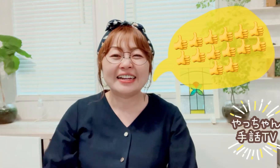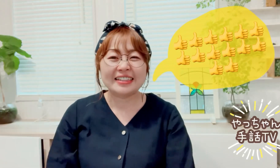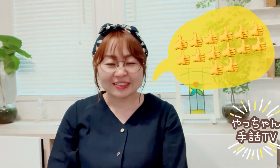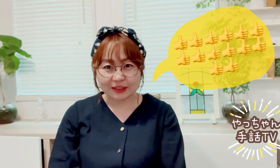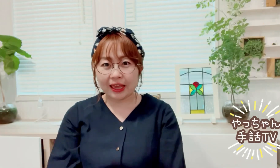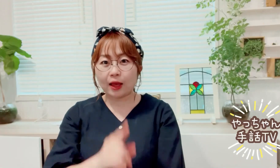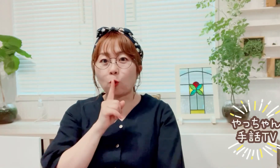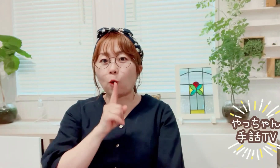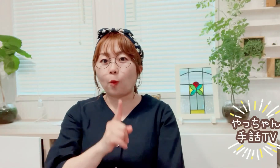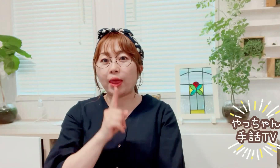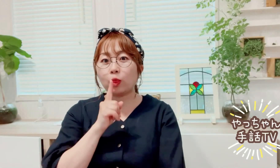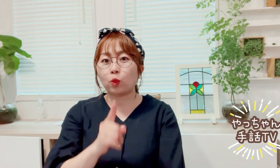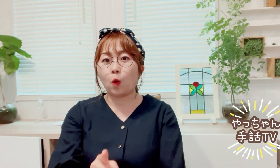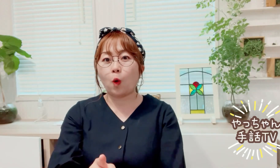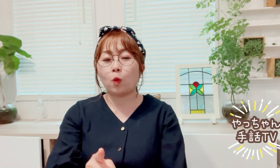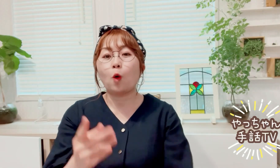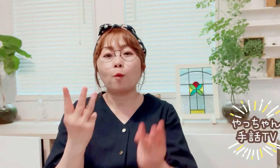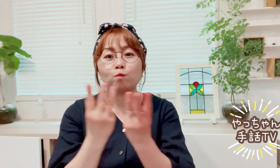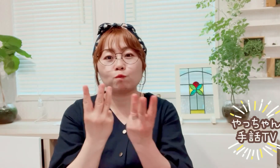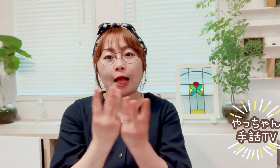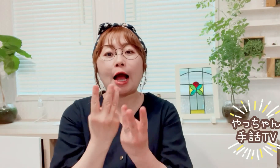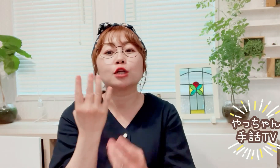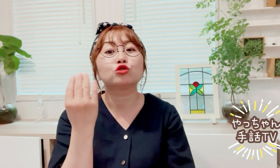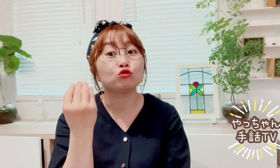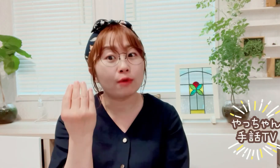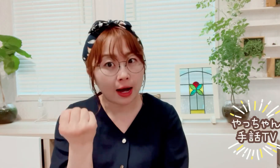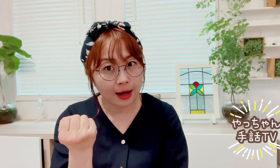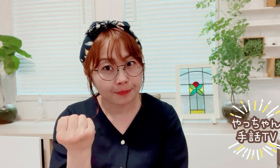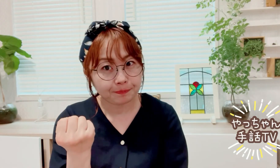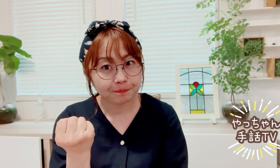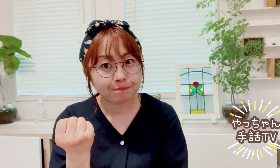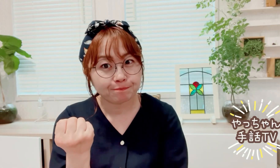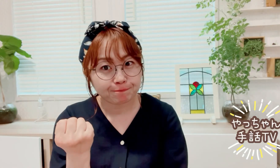ー。そしてコメントの数は